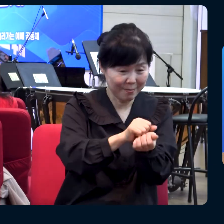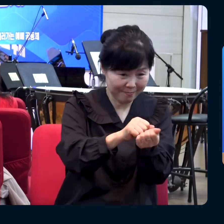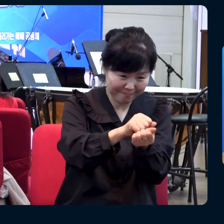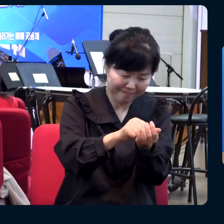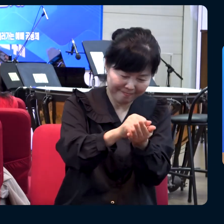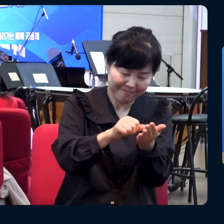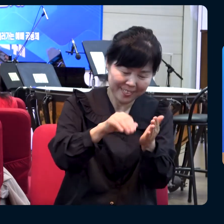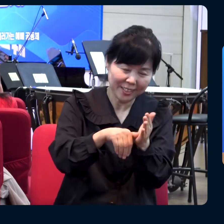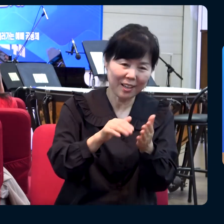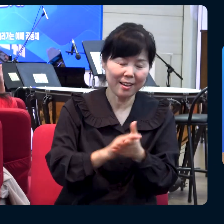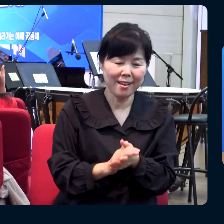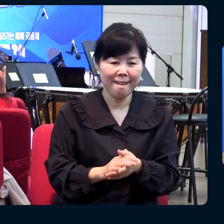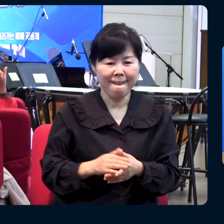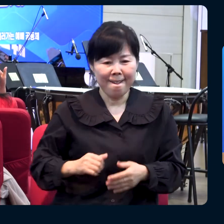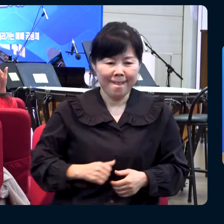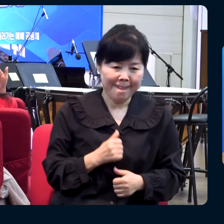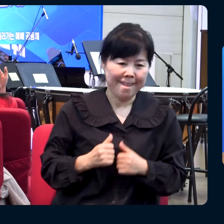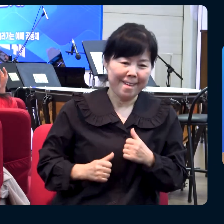남편의 그릇을 닦으면서